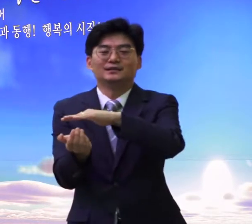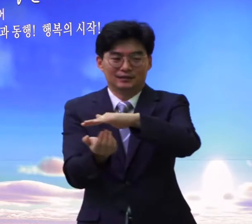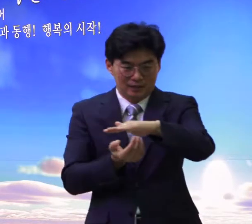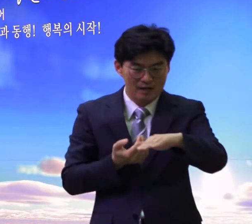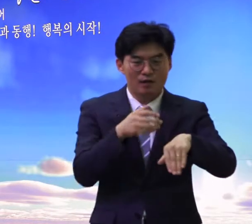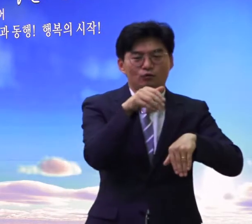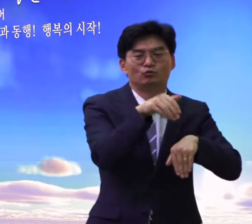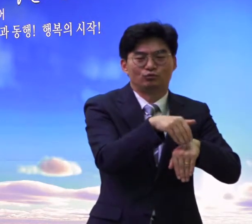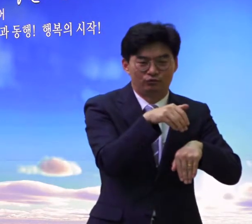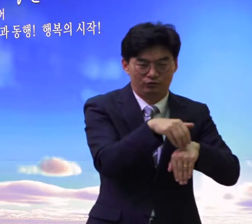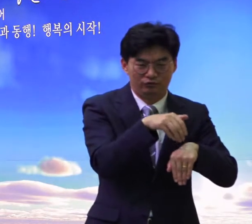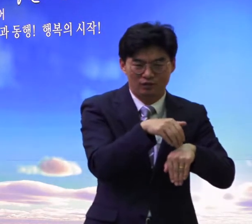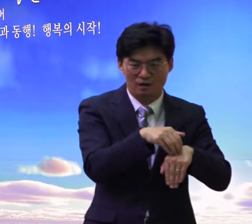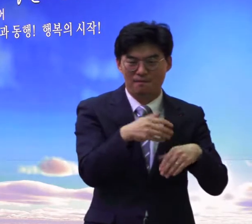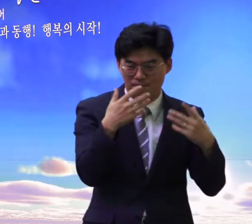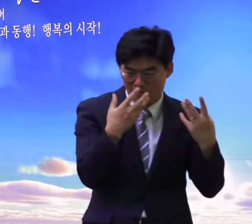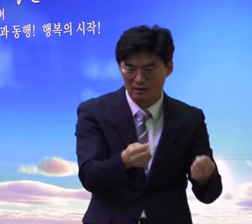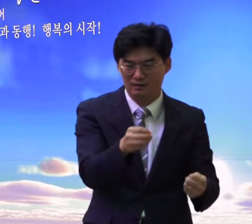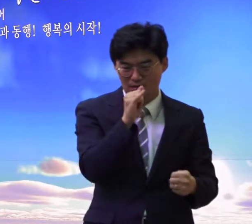훈련을 통과했기 때문입니다.